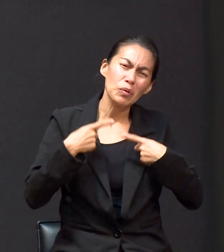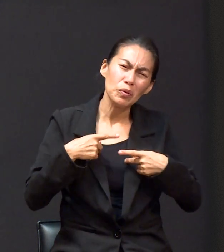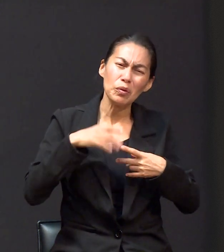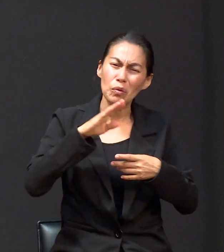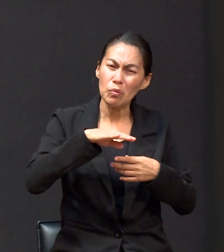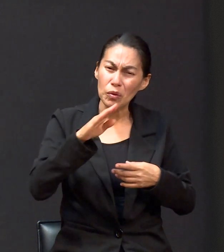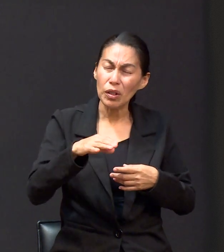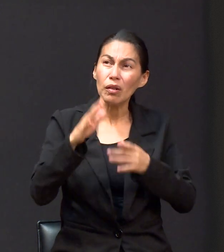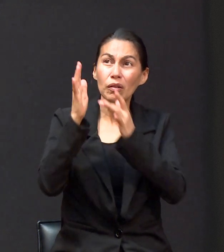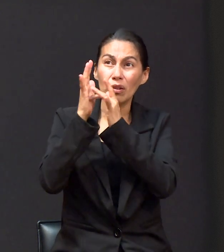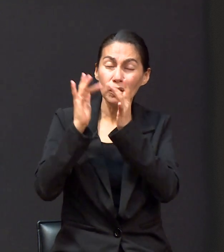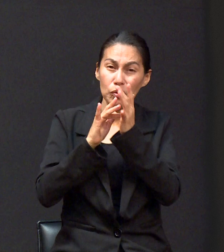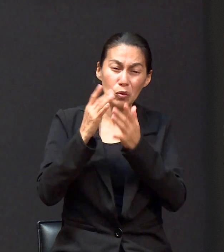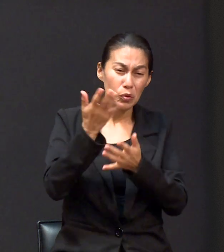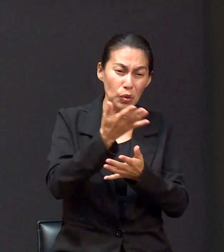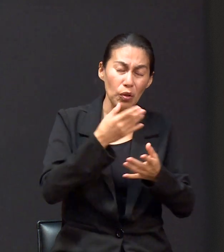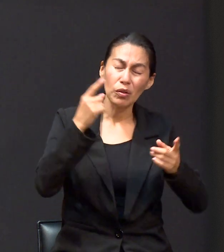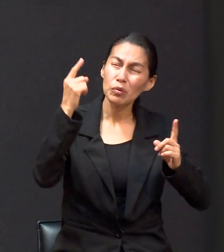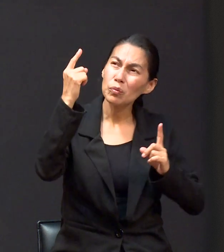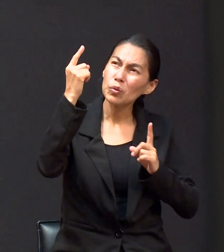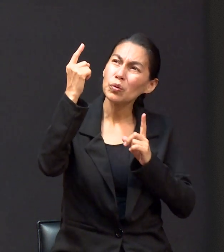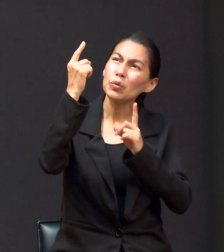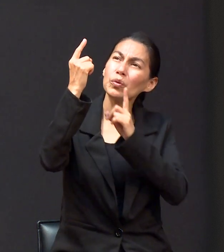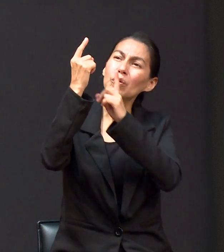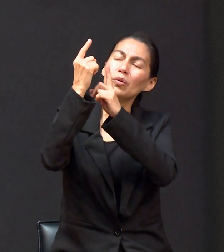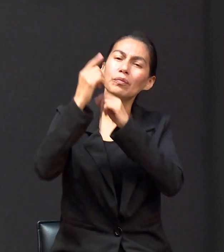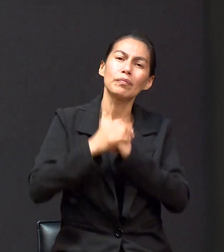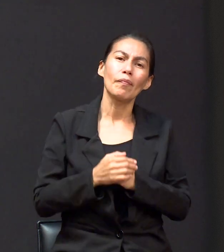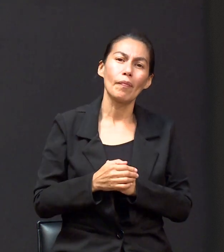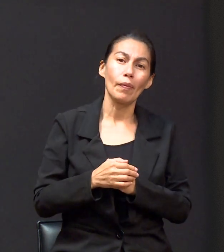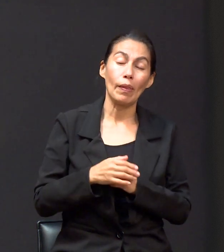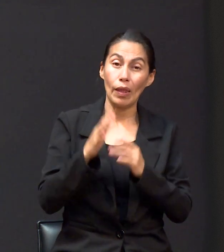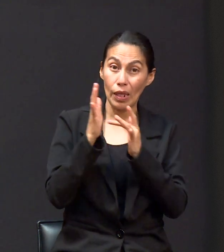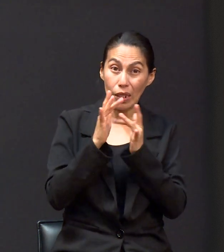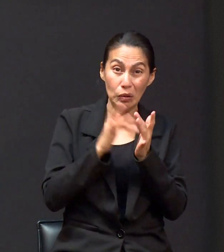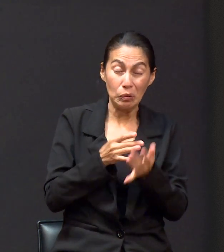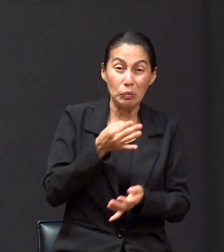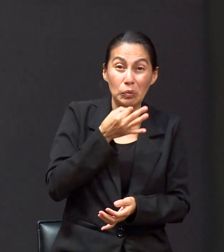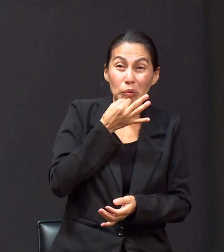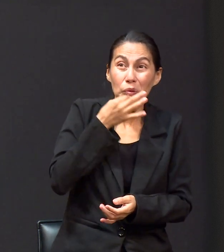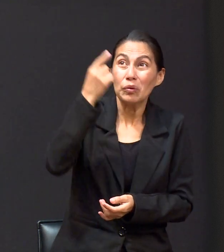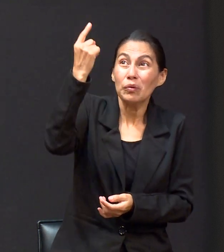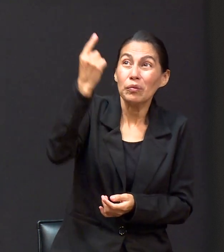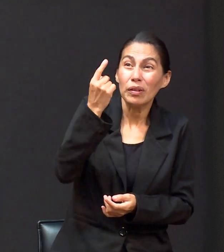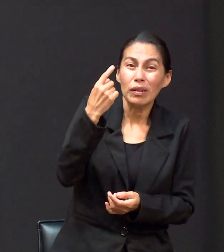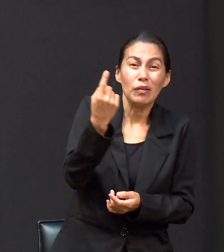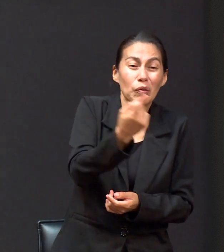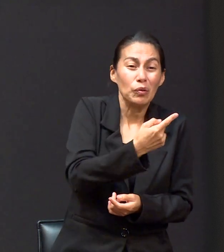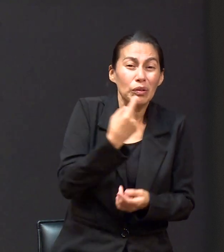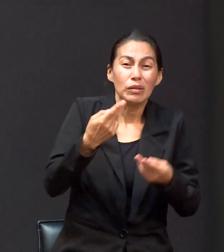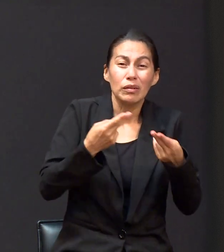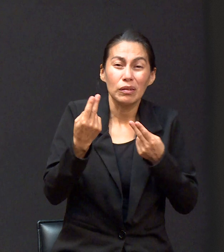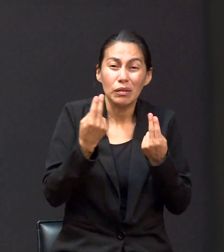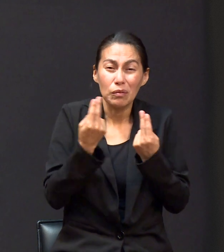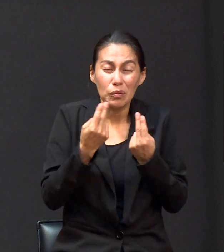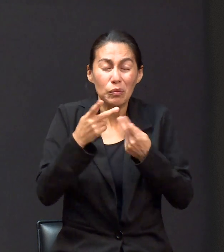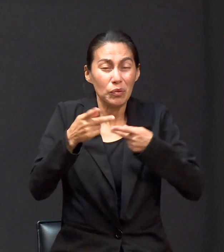amados que han descansado. Y nos preparemos para la pronta venida de Jesús.